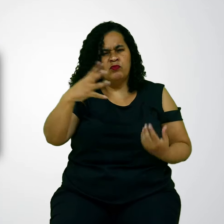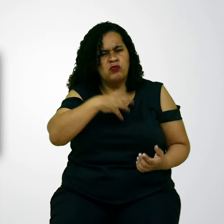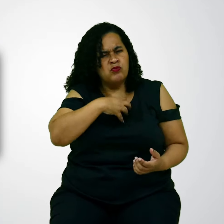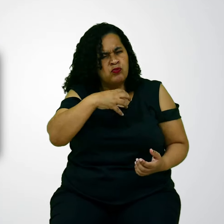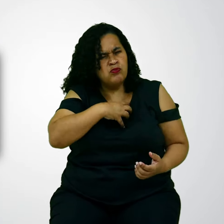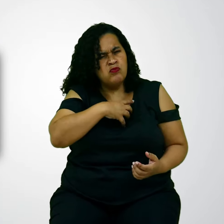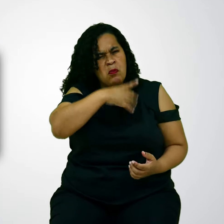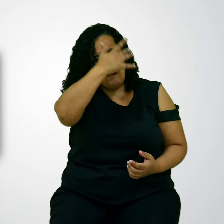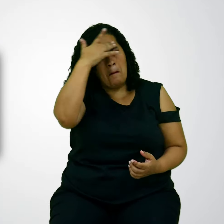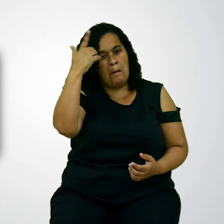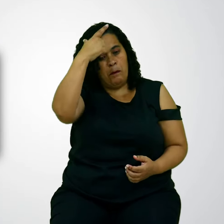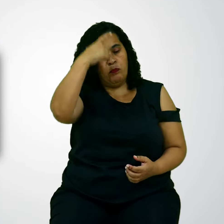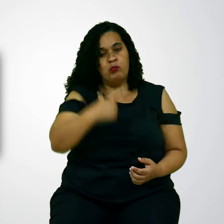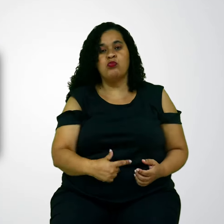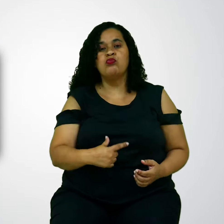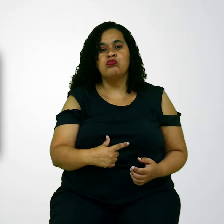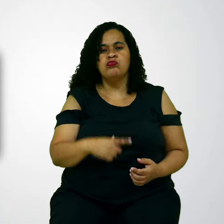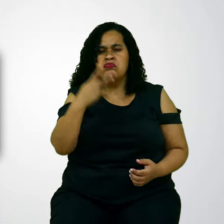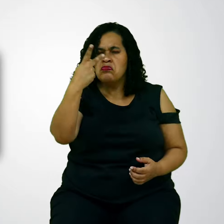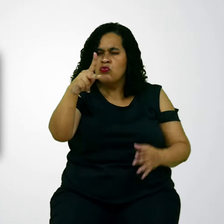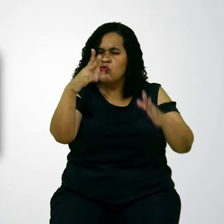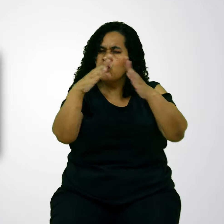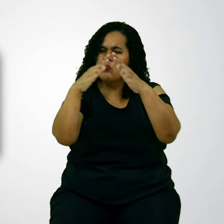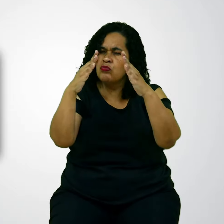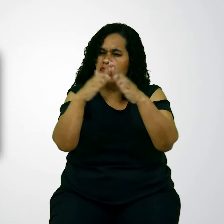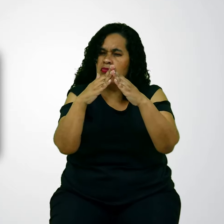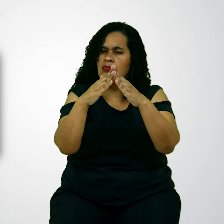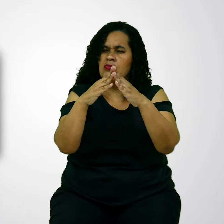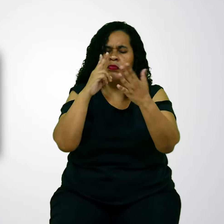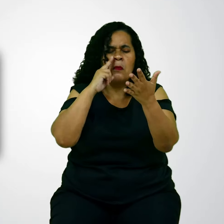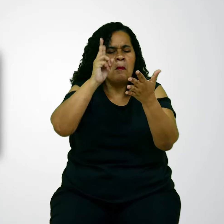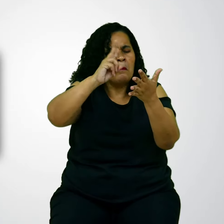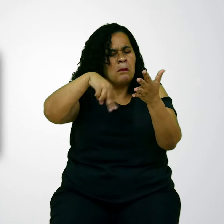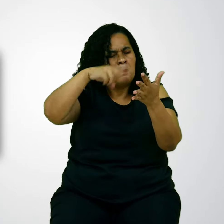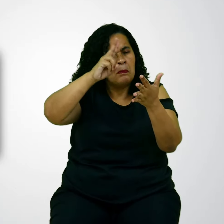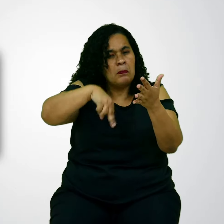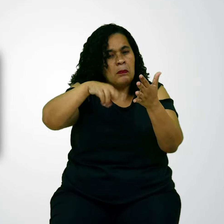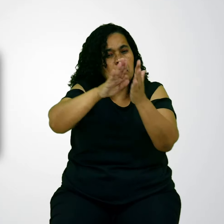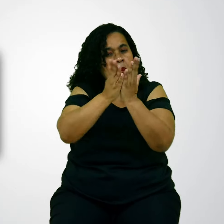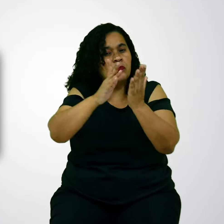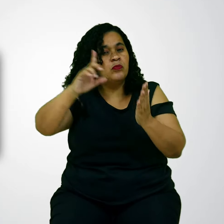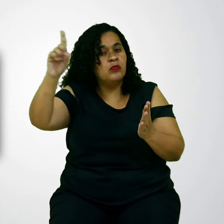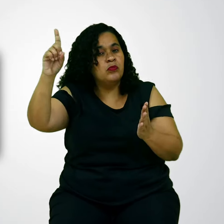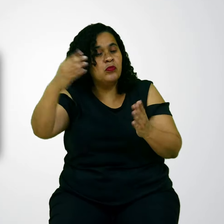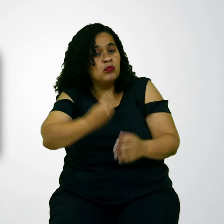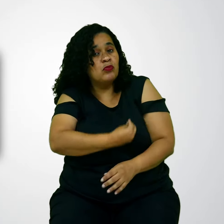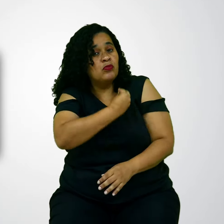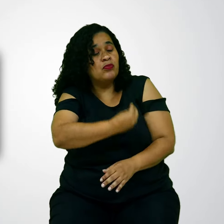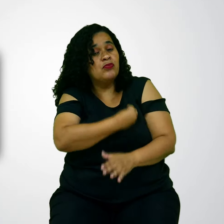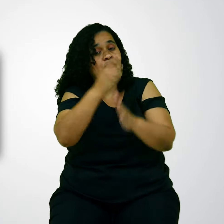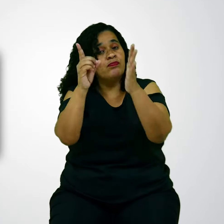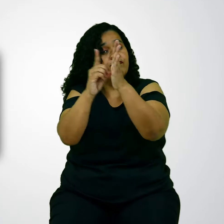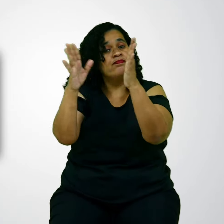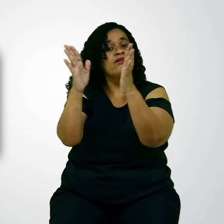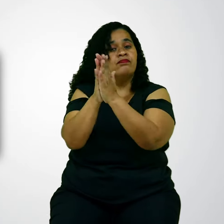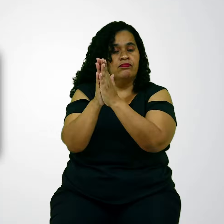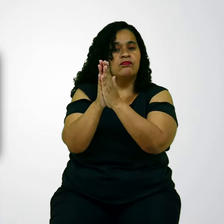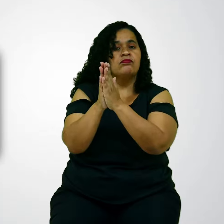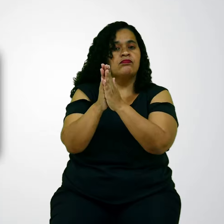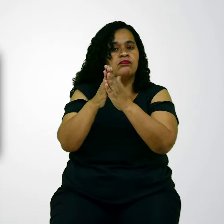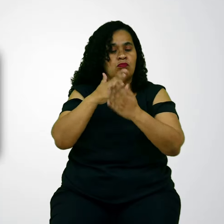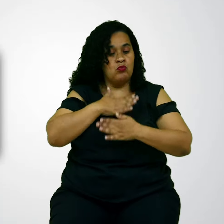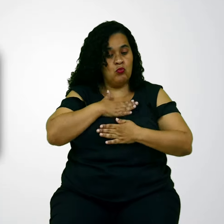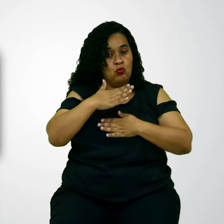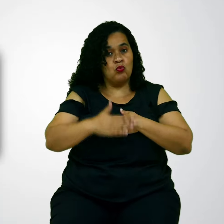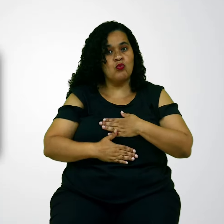lá na sua casa, lendo, orando, tendo a sua vida devocional, mas também como corpo, como igreja, né? Eu